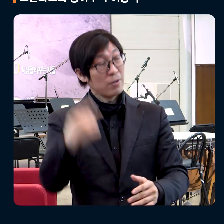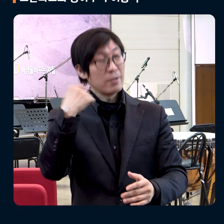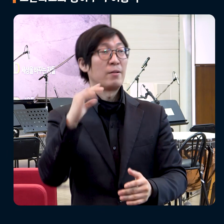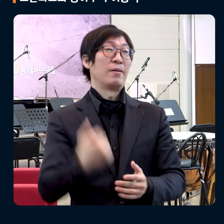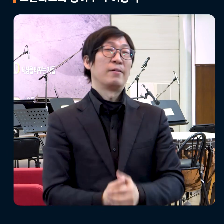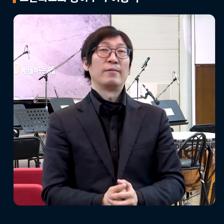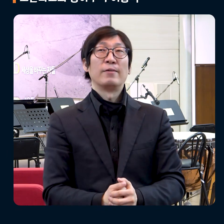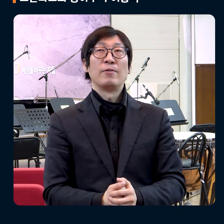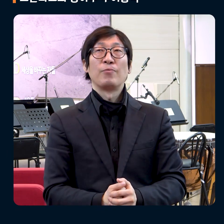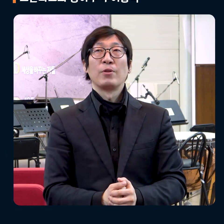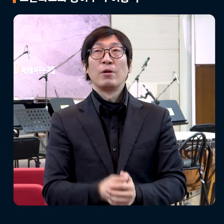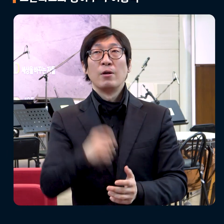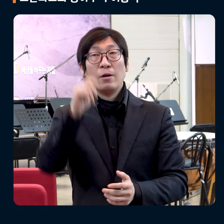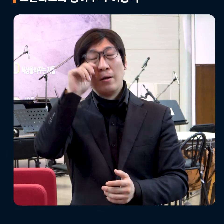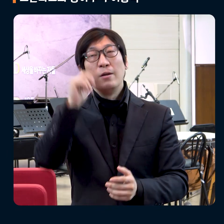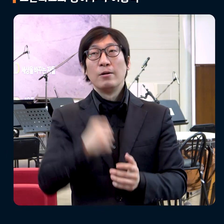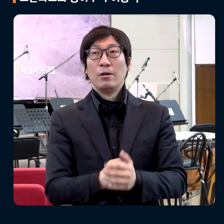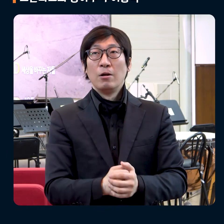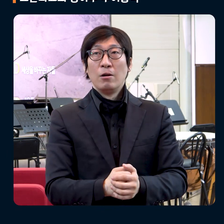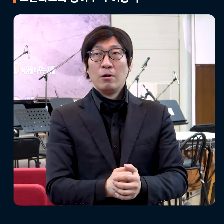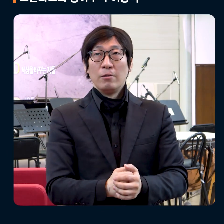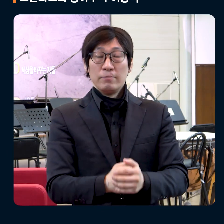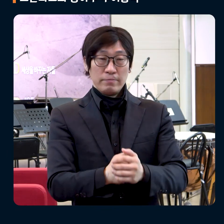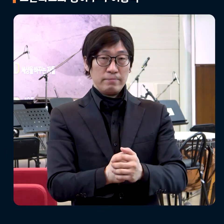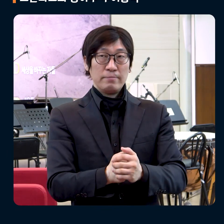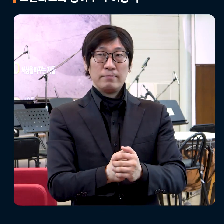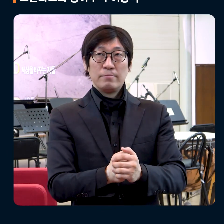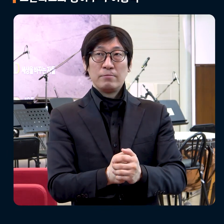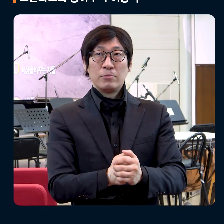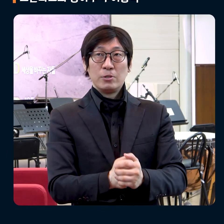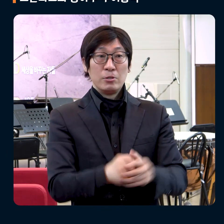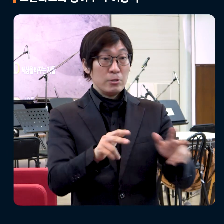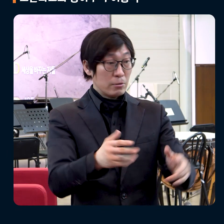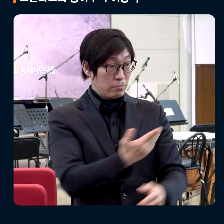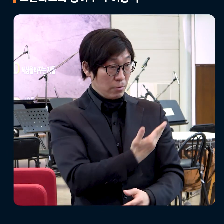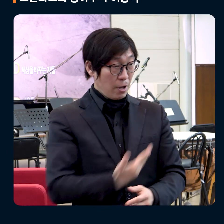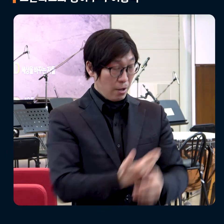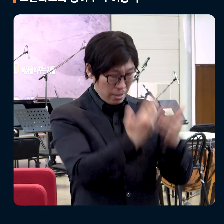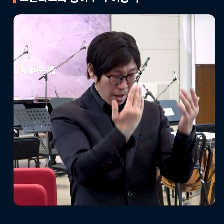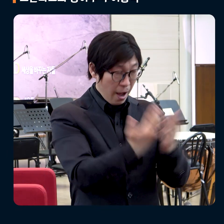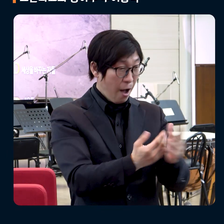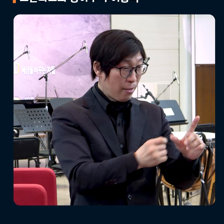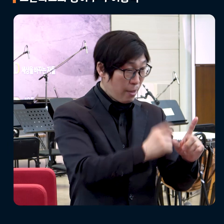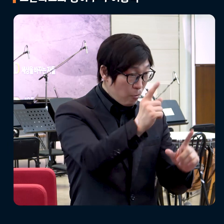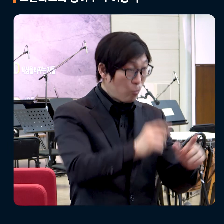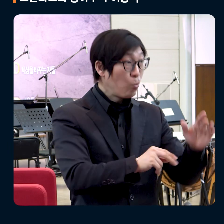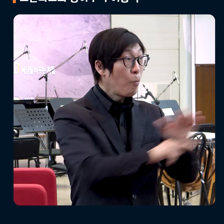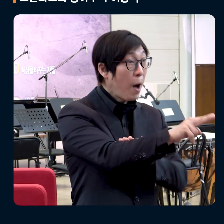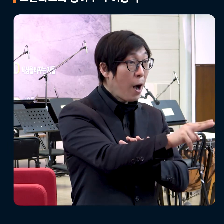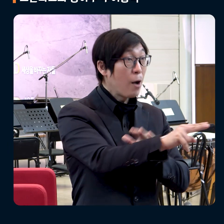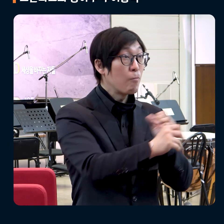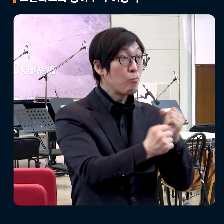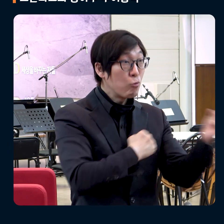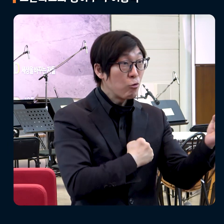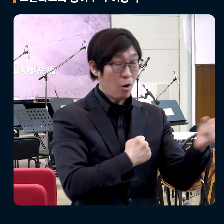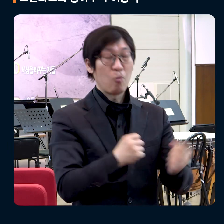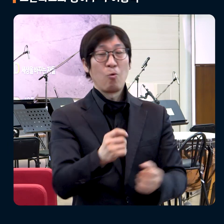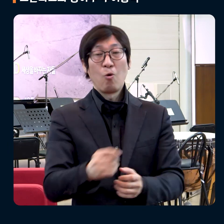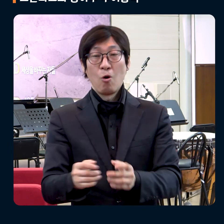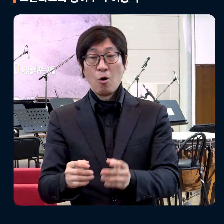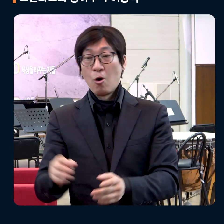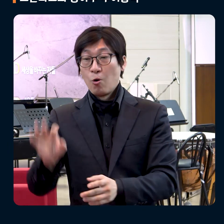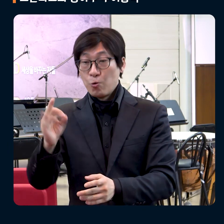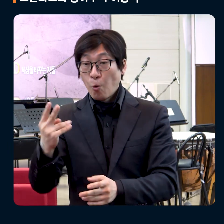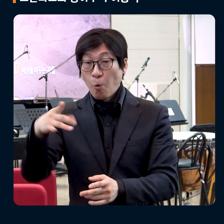접근을 했는데, 그것은 요한복음의 대조기법인 제자들, 다 도망갔던 제자들과